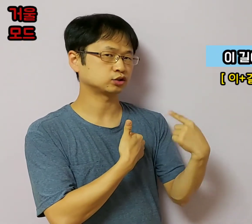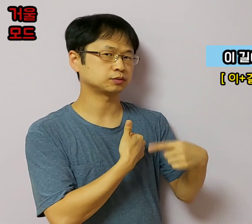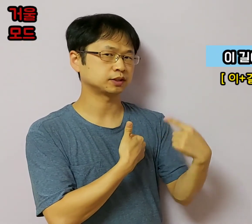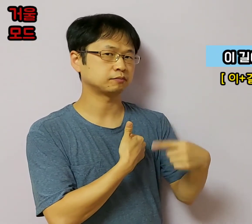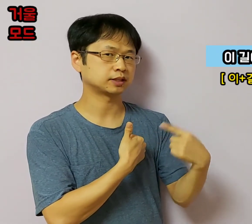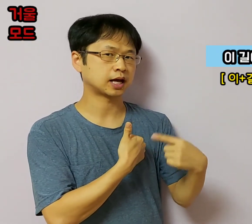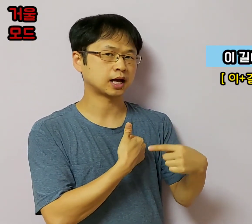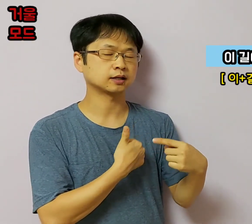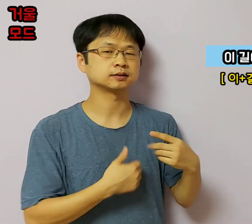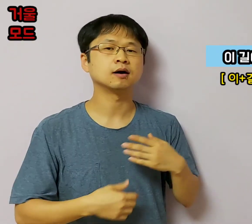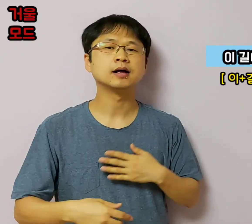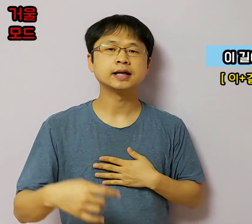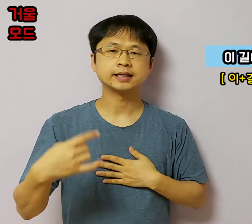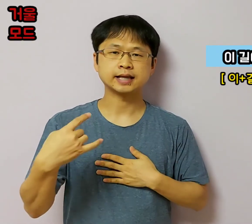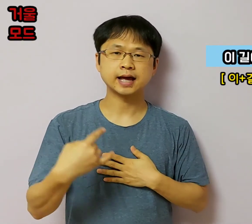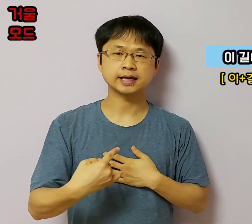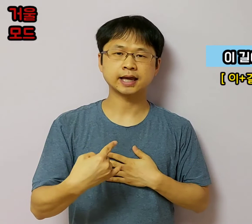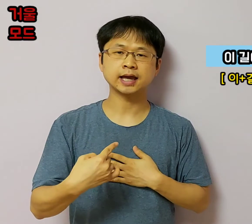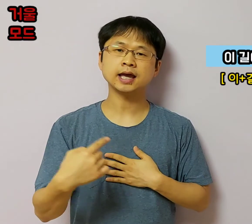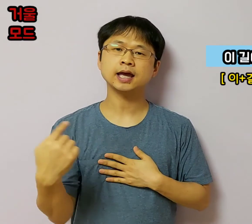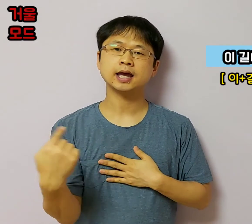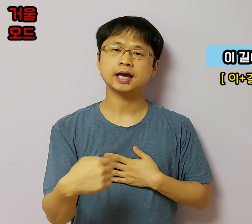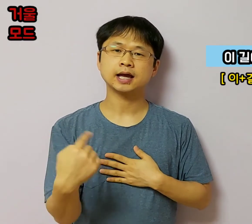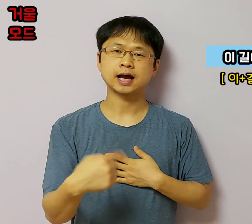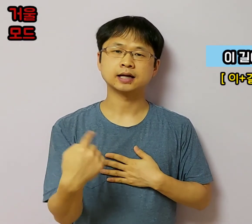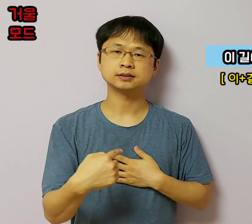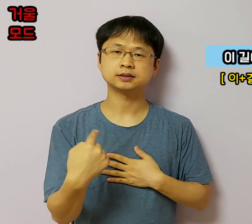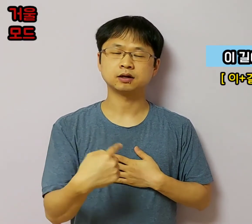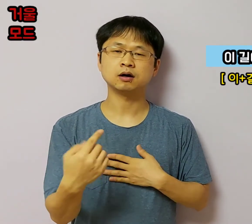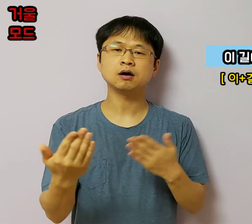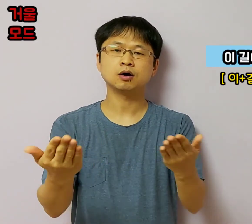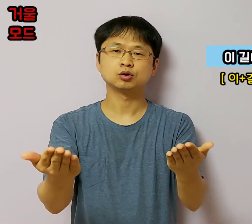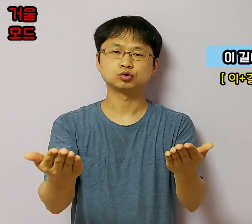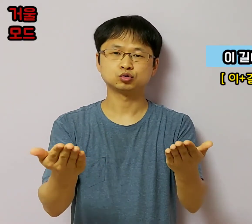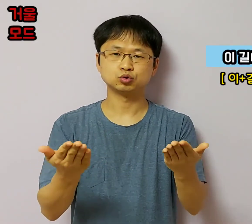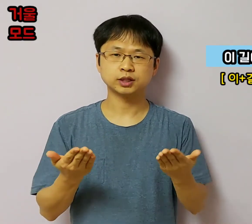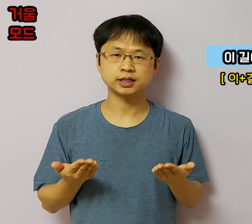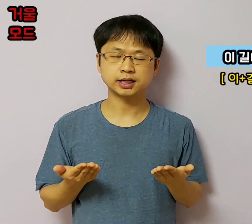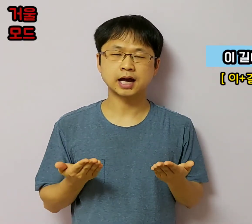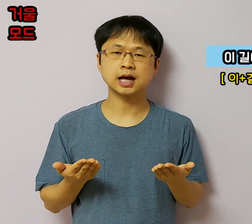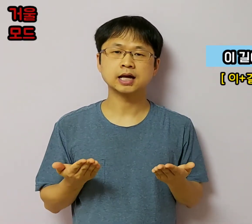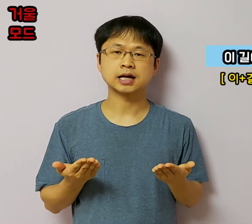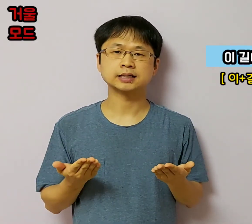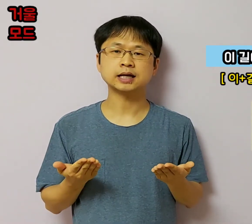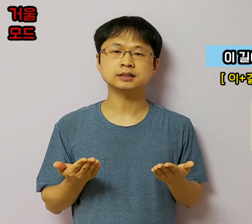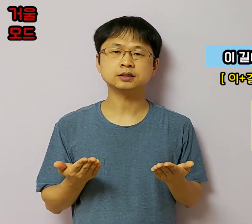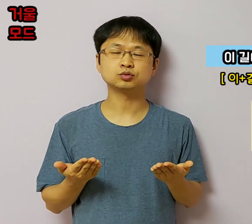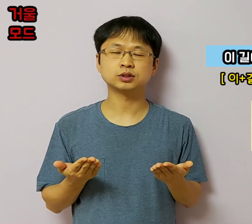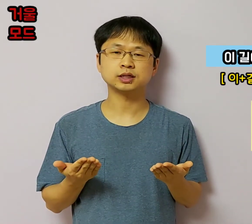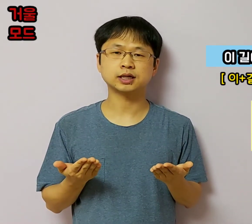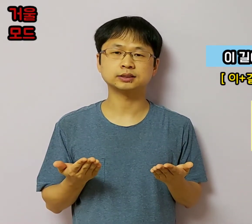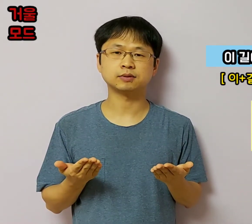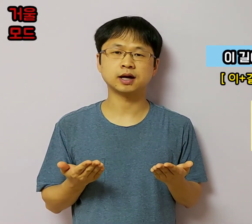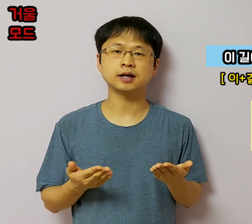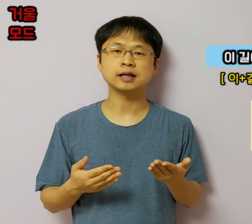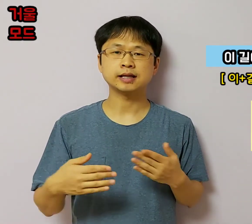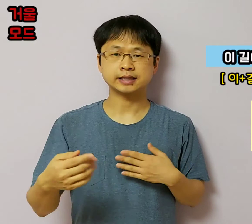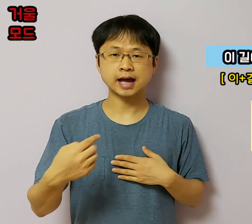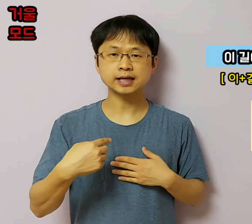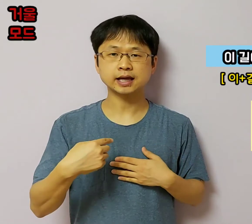해주시면 됩니다. 그래서 나에게 가르쳐 줄 테니까, 가사는 줄 테니까지만 나에게